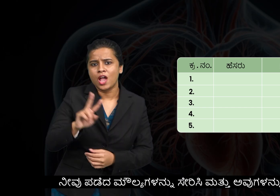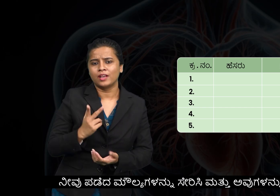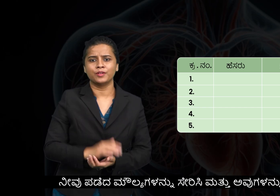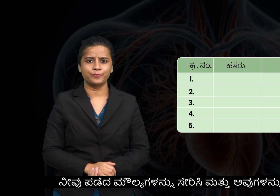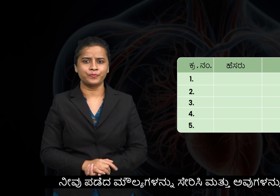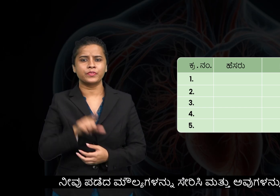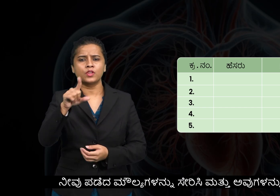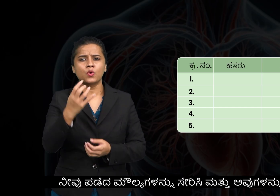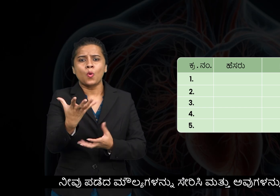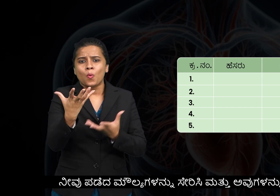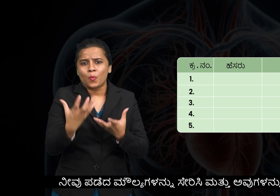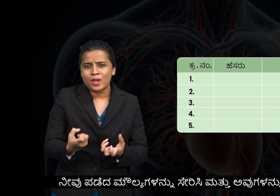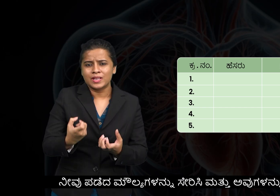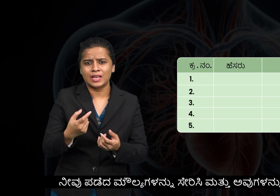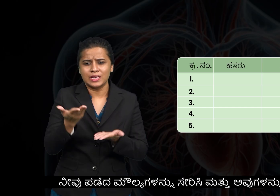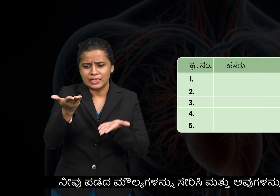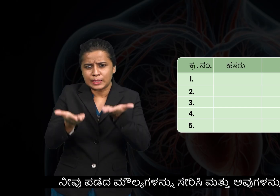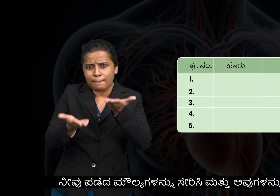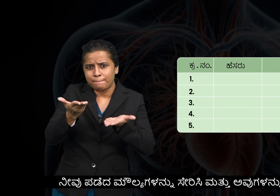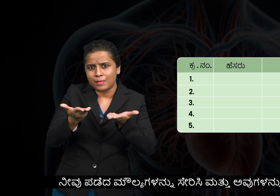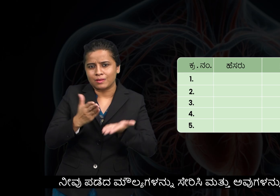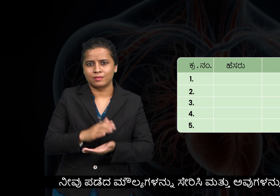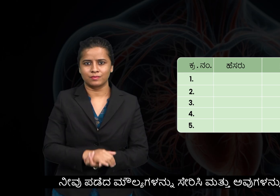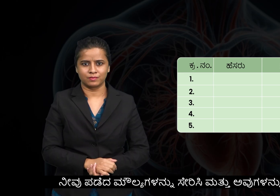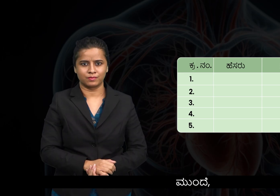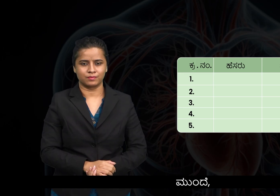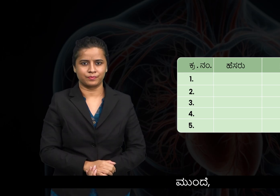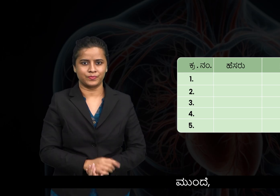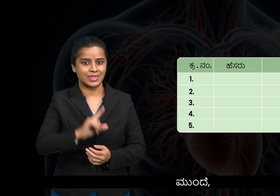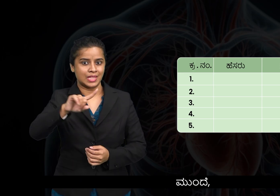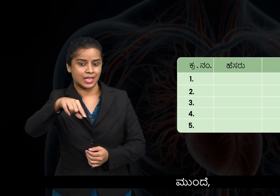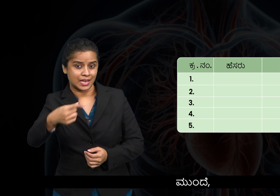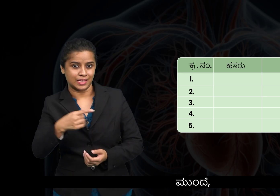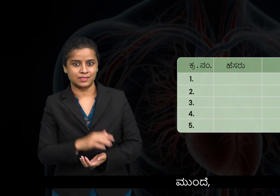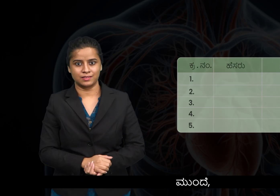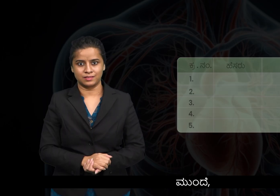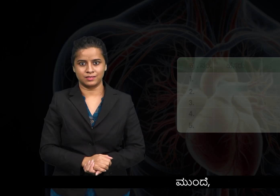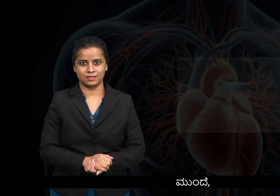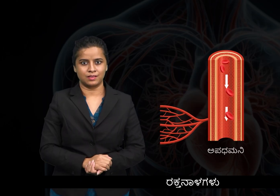ಮೌಲ್ಯಗಳನ್ನು ಸೇರಿಸಿ ಮತ್ತು ಅವುಗಳನ್ನು ಹೋಲಿಸಿ. ಮುಂದೆ